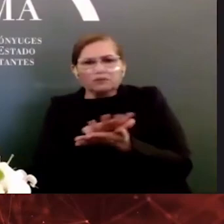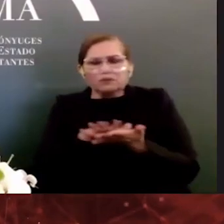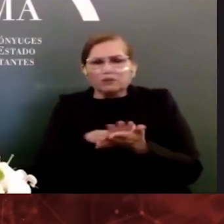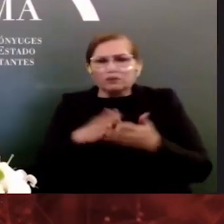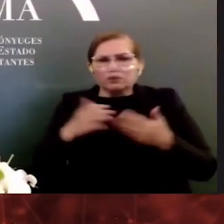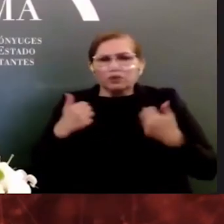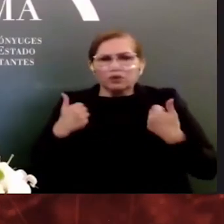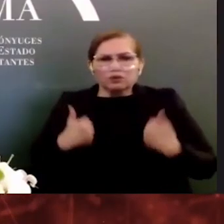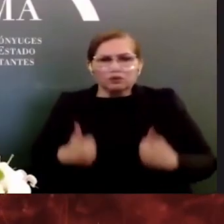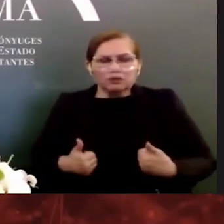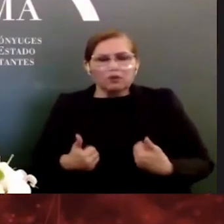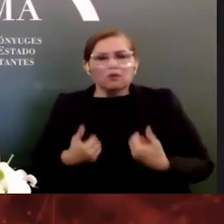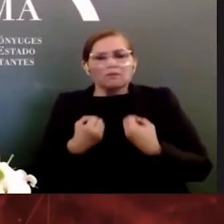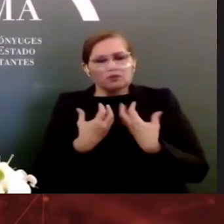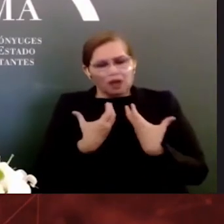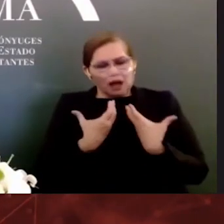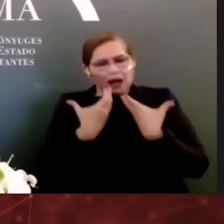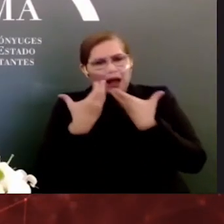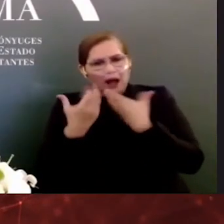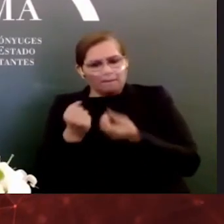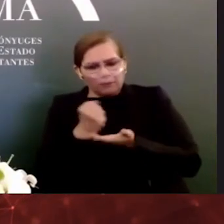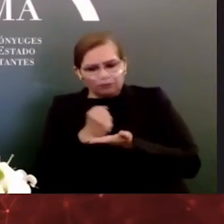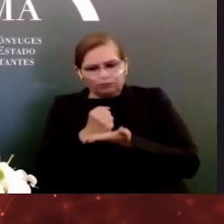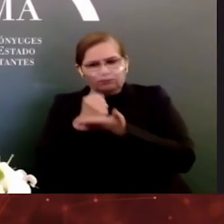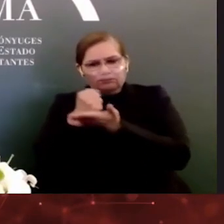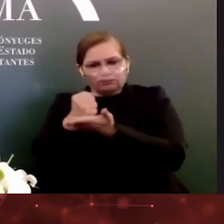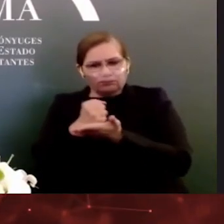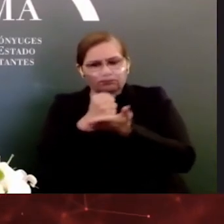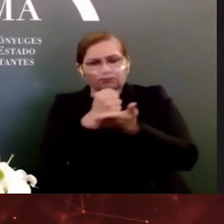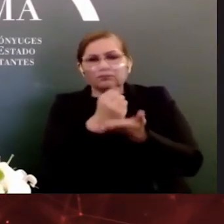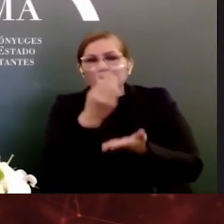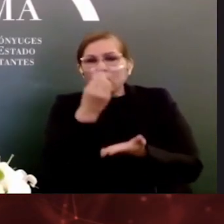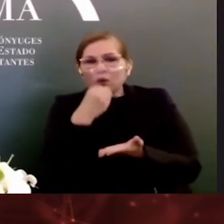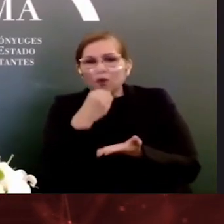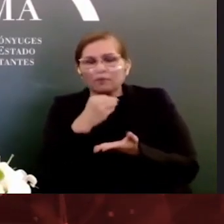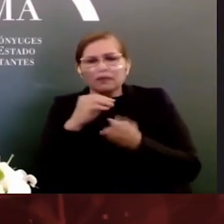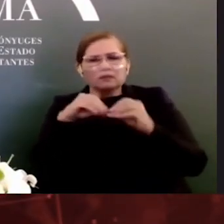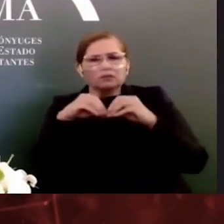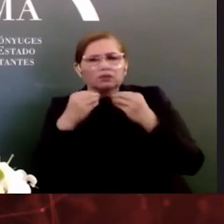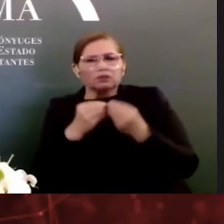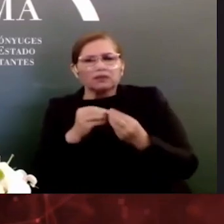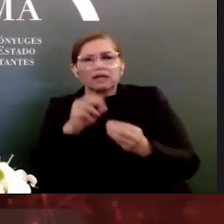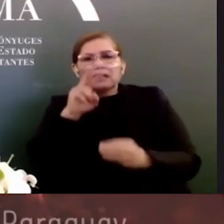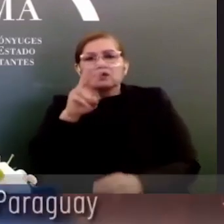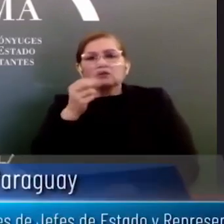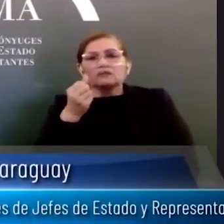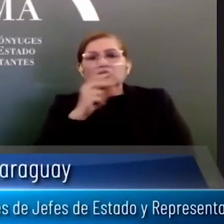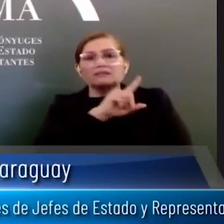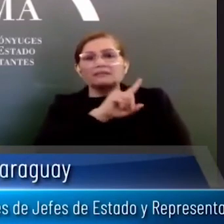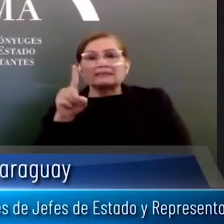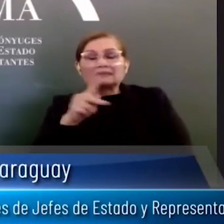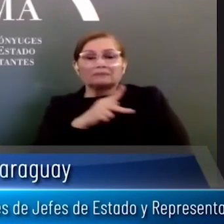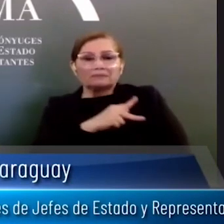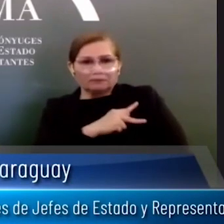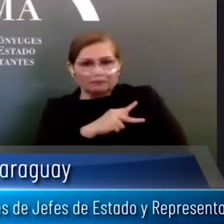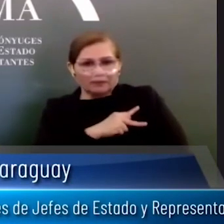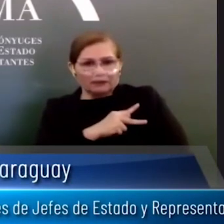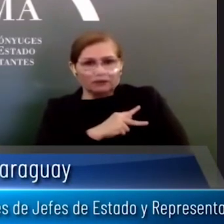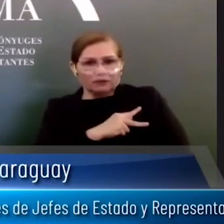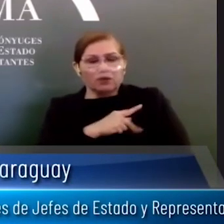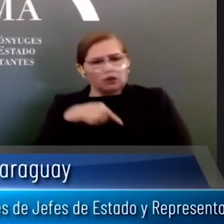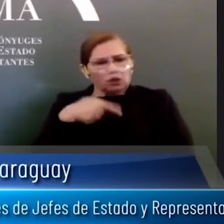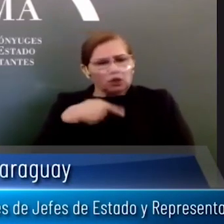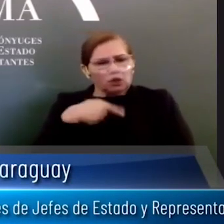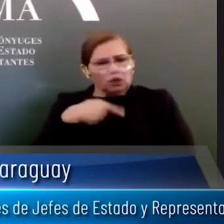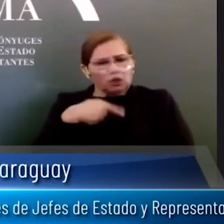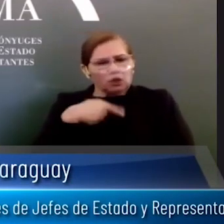situación sanitaria y generó apoyo alimentario a casi 200 63 mil personas con almuerzos